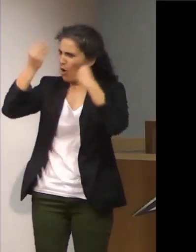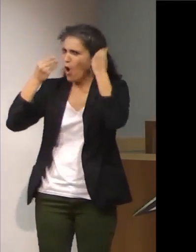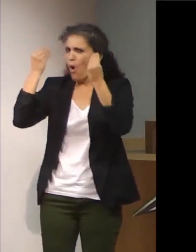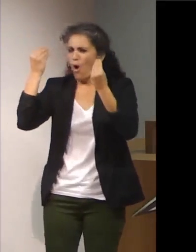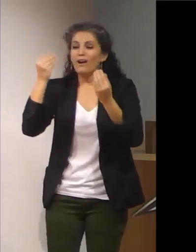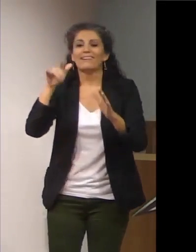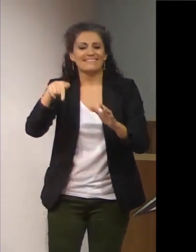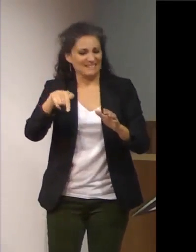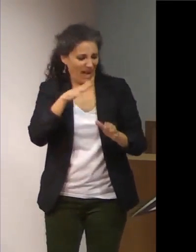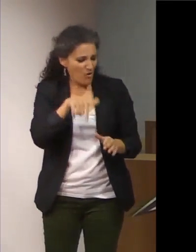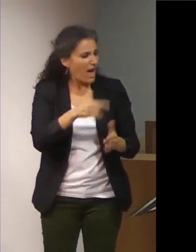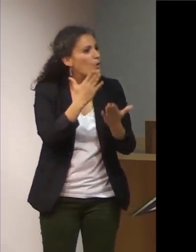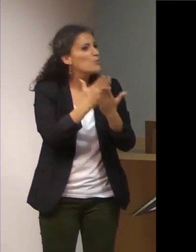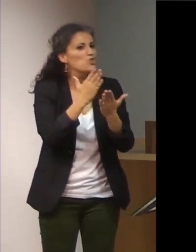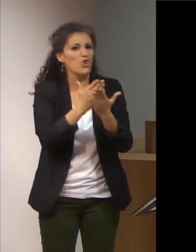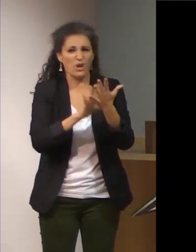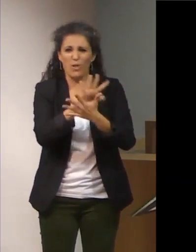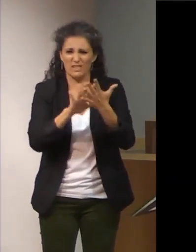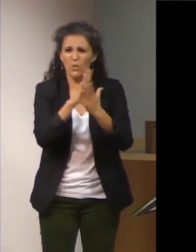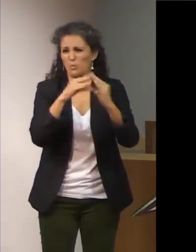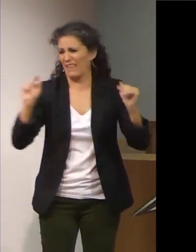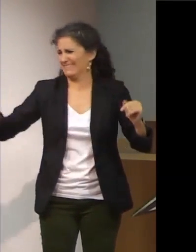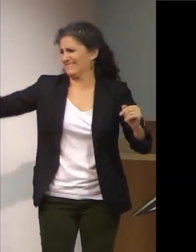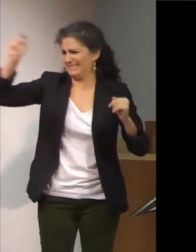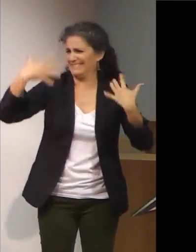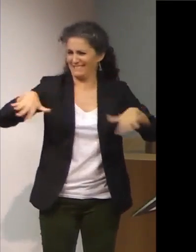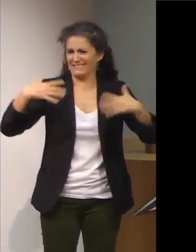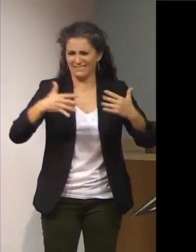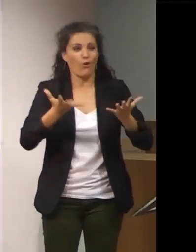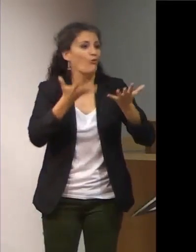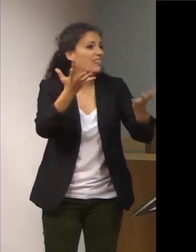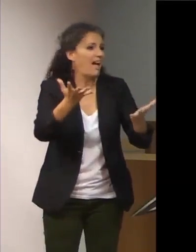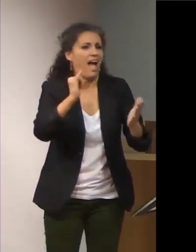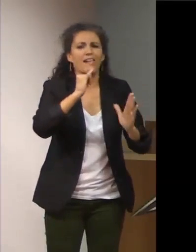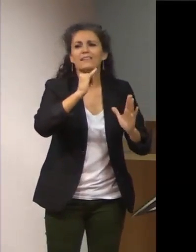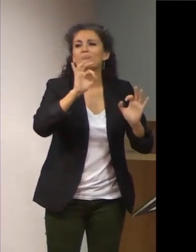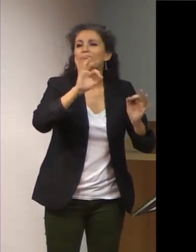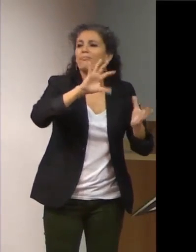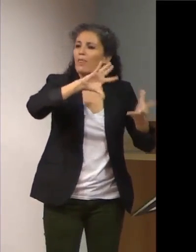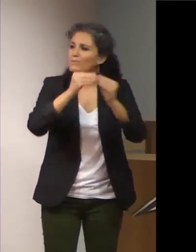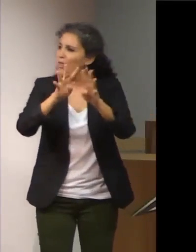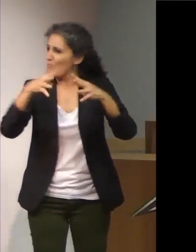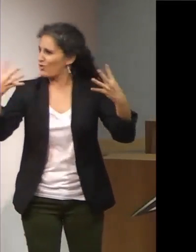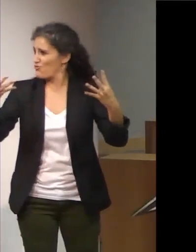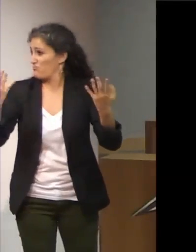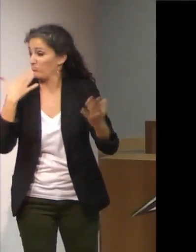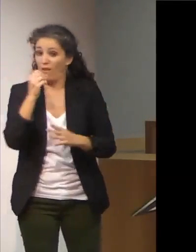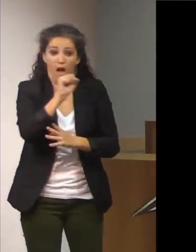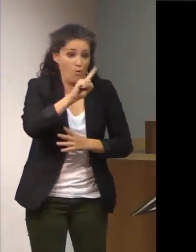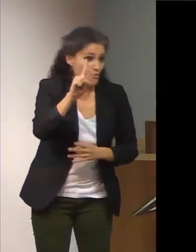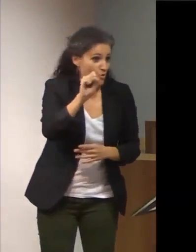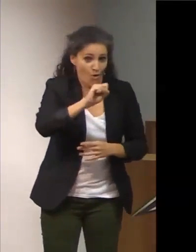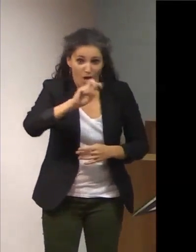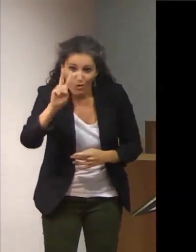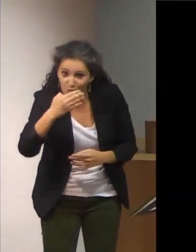interesante algunos estaréis pensando cuando hablamos de los cursos de lengua de signos que se ofertan en el ámbito universitario